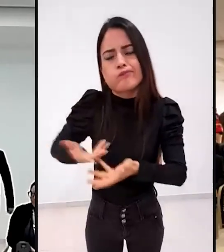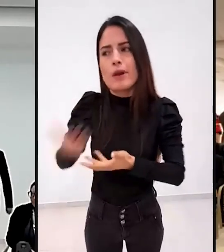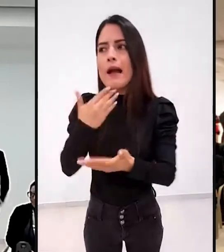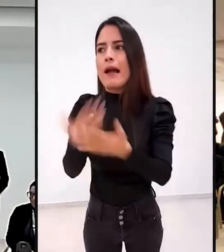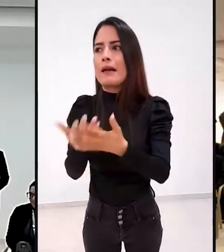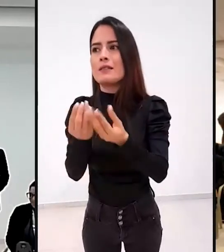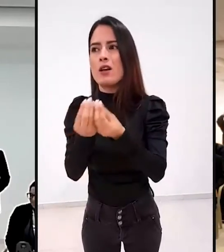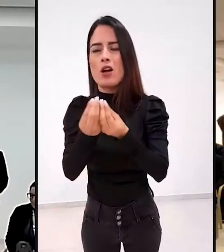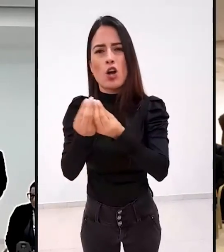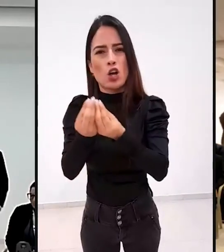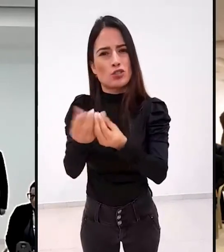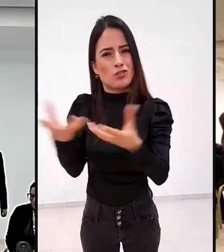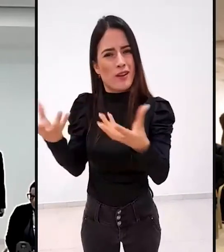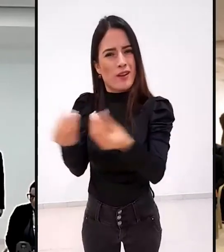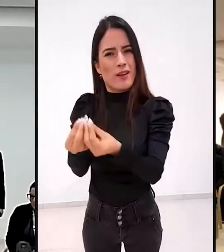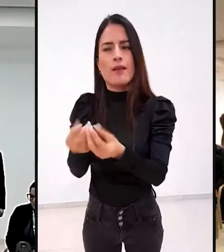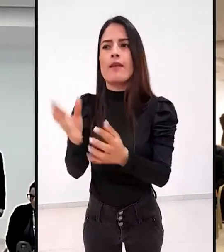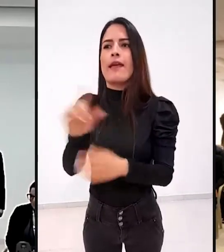y